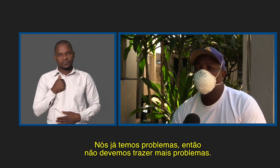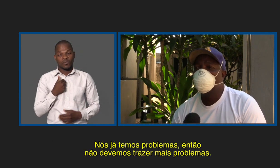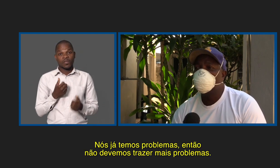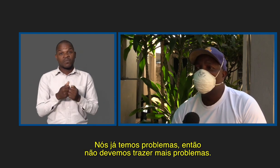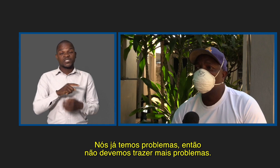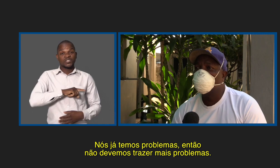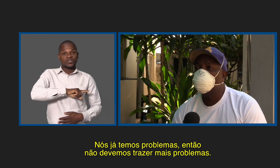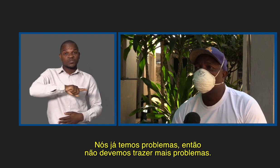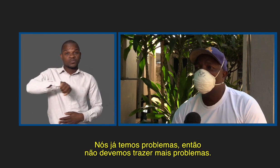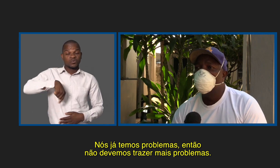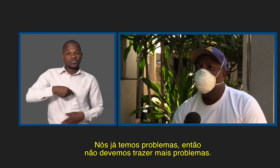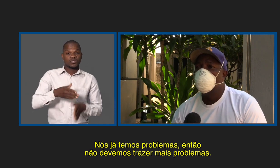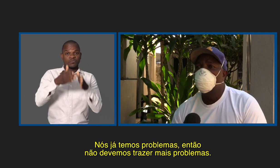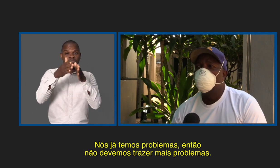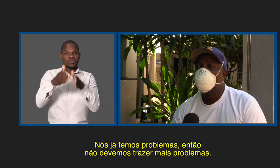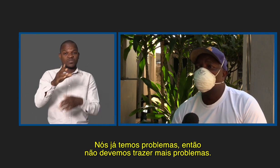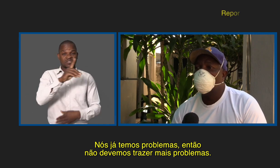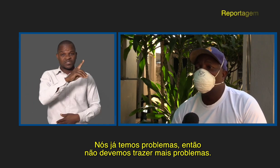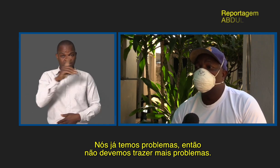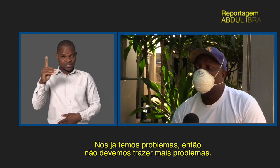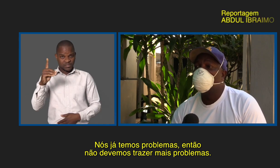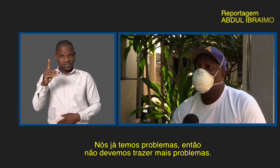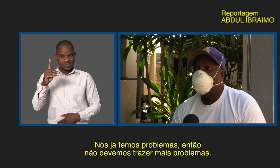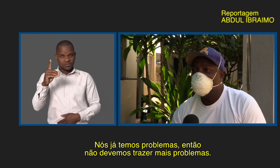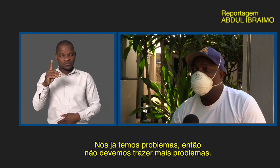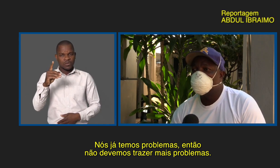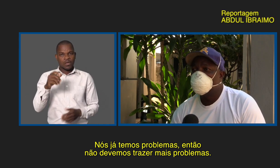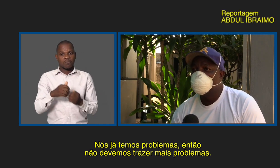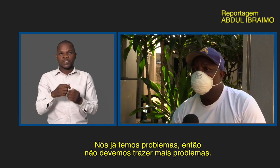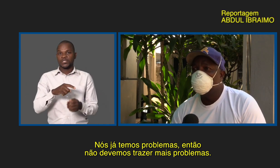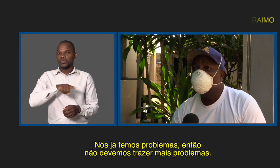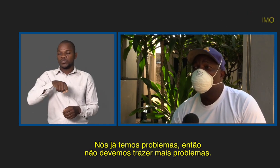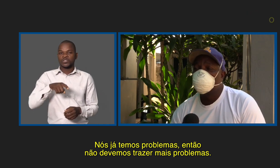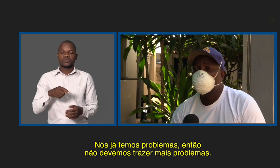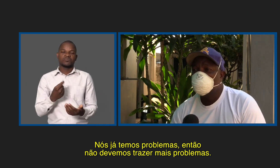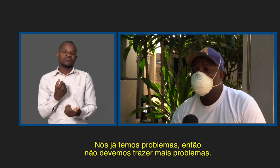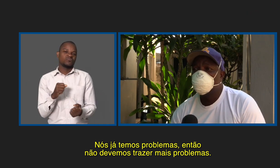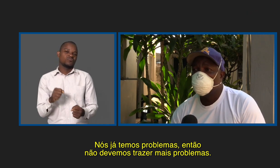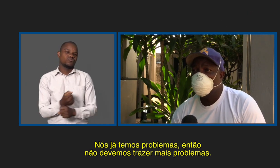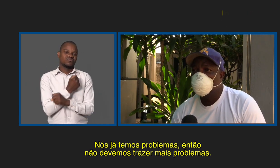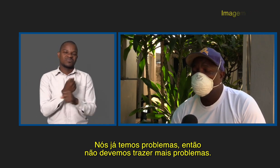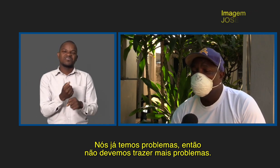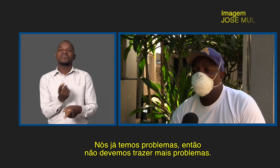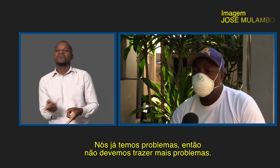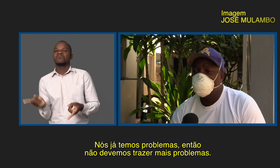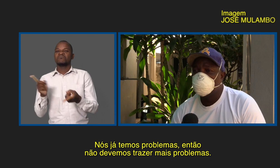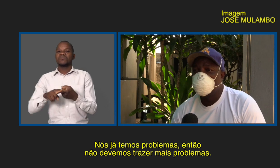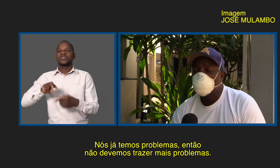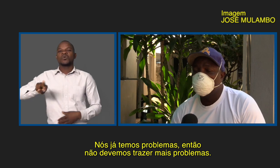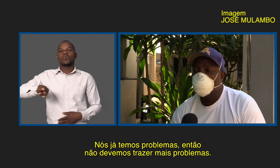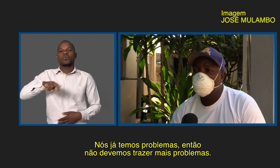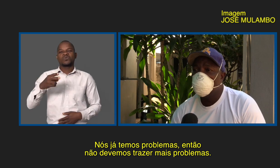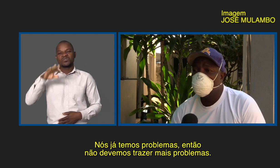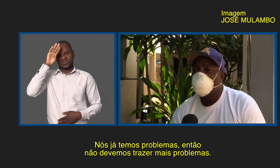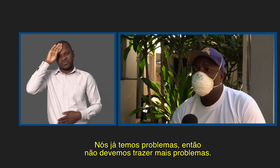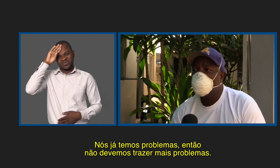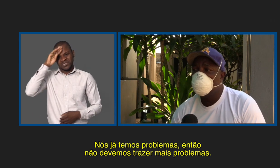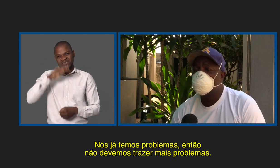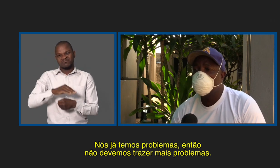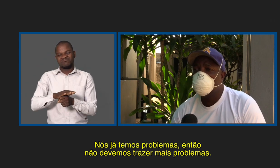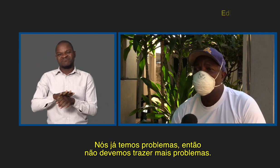nós, como já somos pessoas já com problemas, não vamos trazer mais problemas para nós. Então,